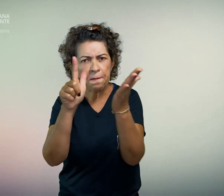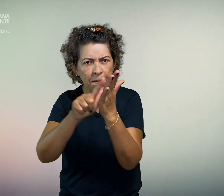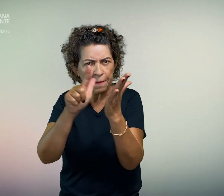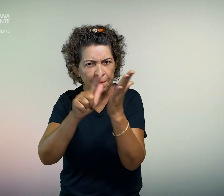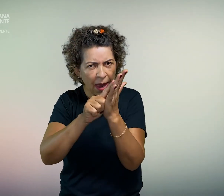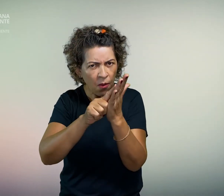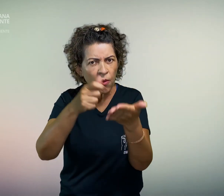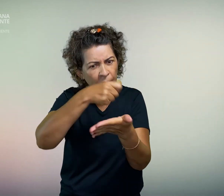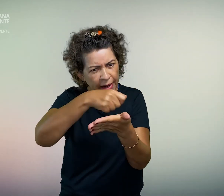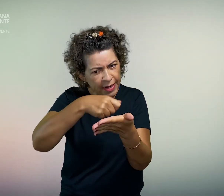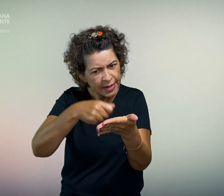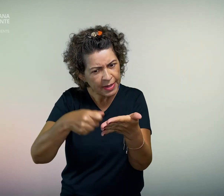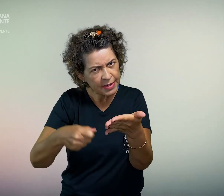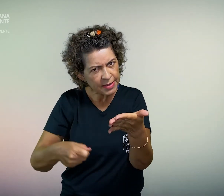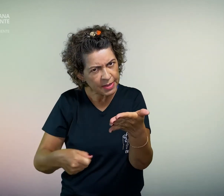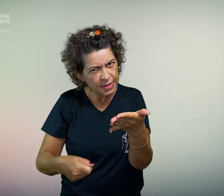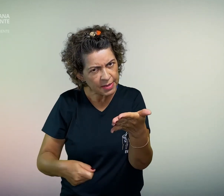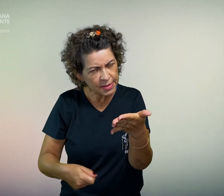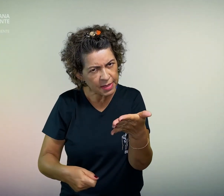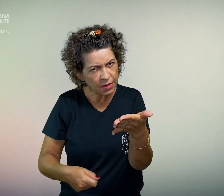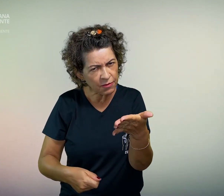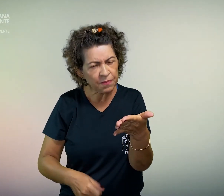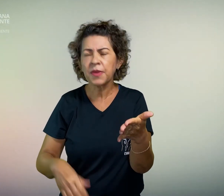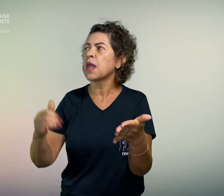Faça uma tabela como esta numa folha de papel.